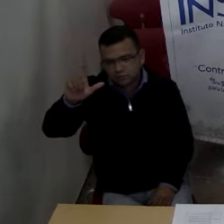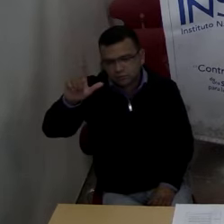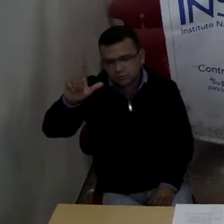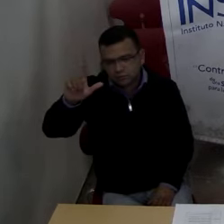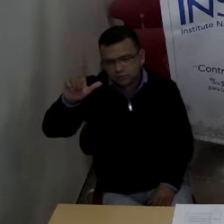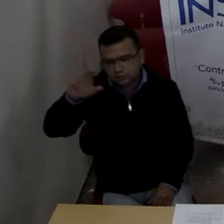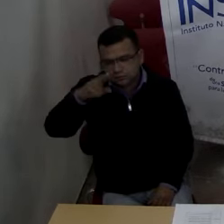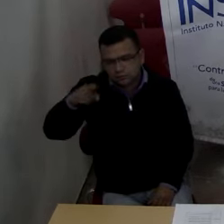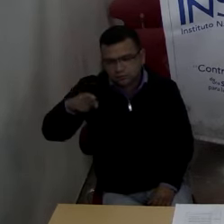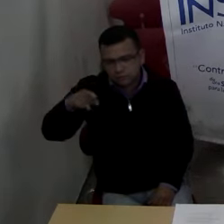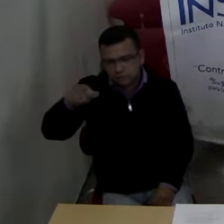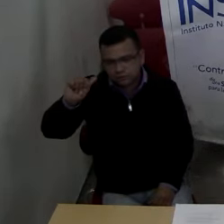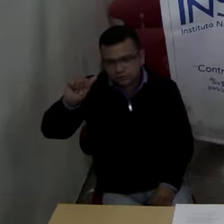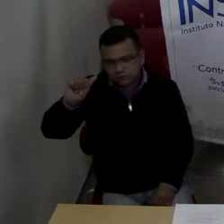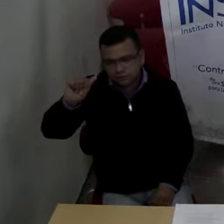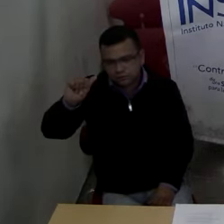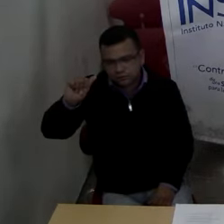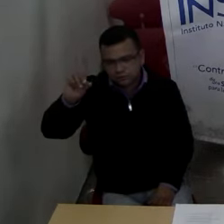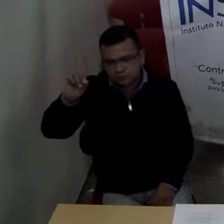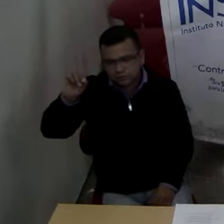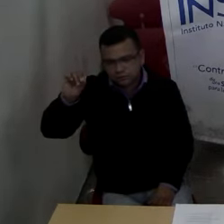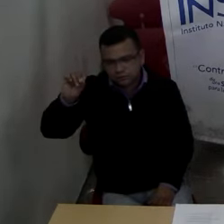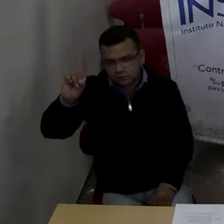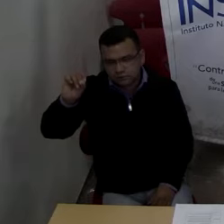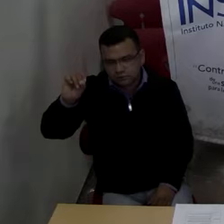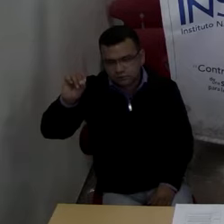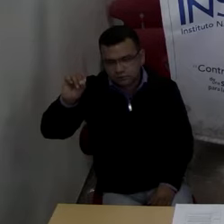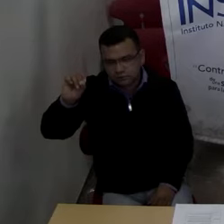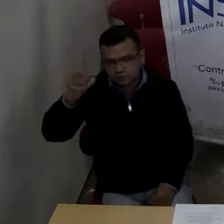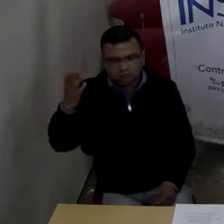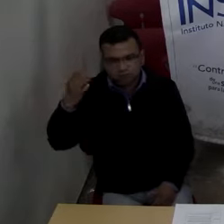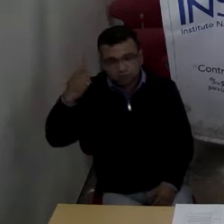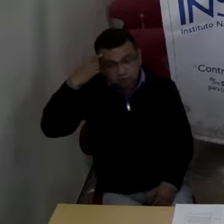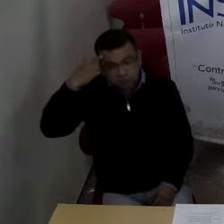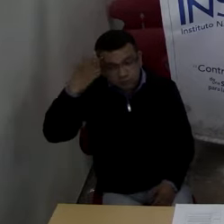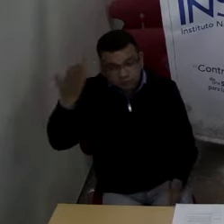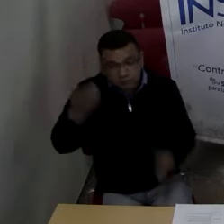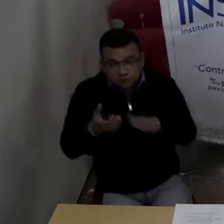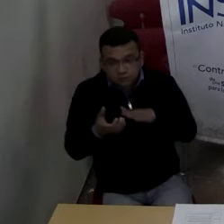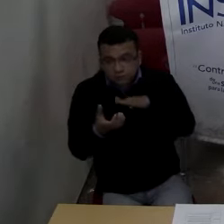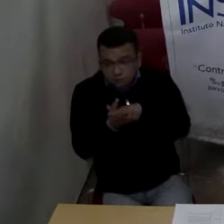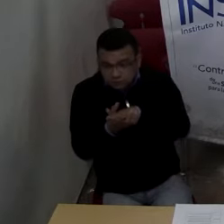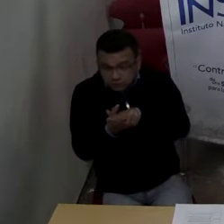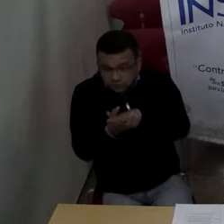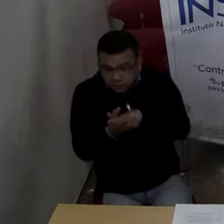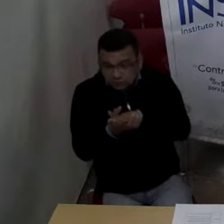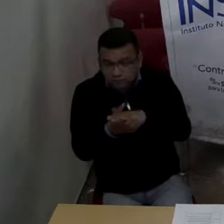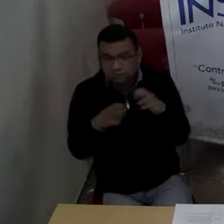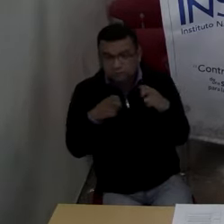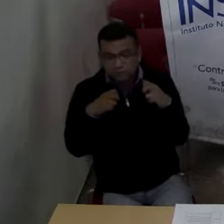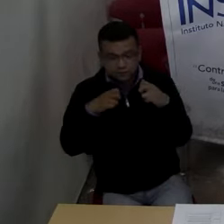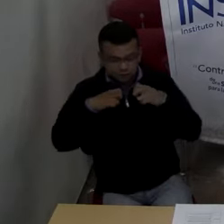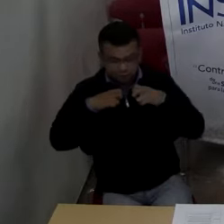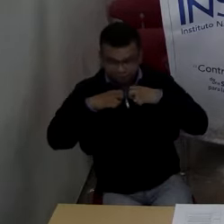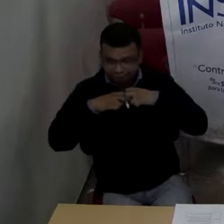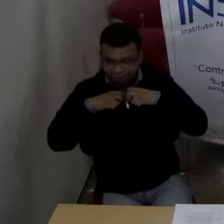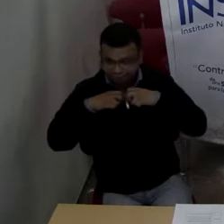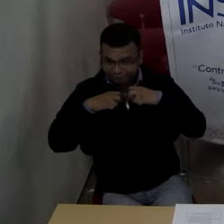la chancleta, el tenis, la